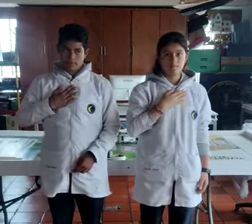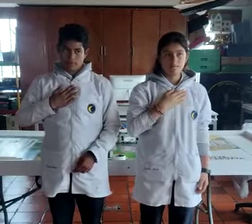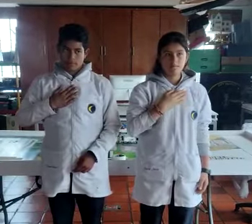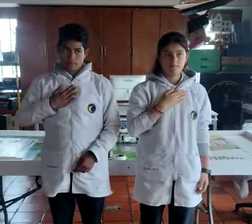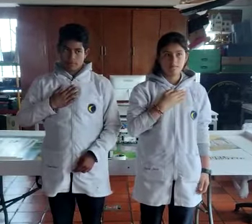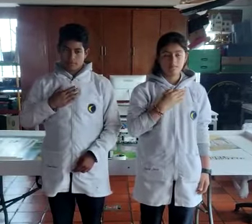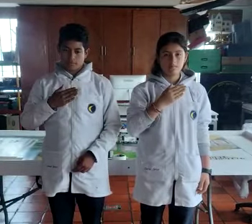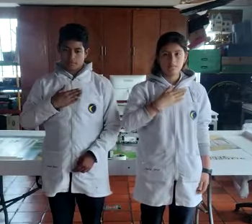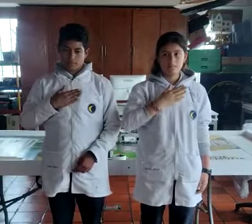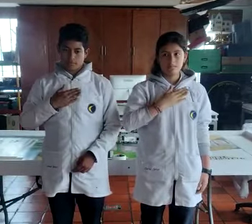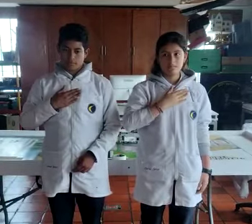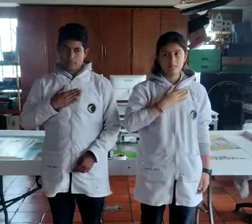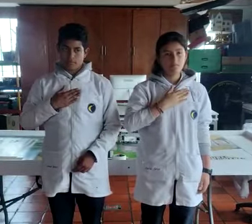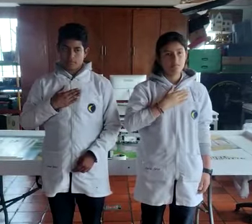mío, suyo.